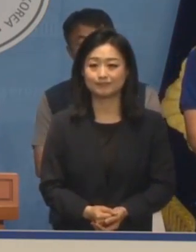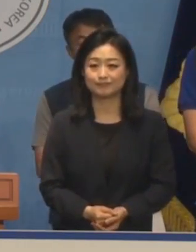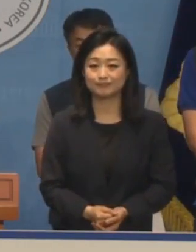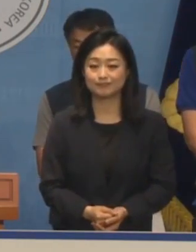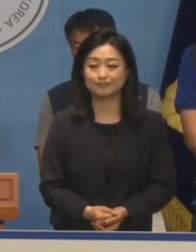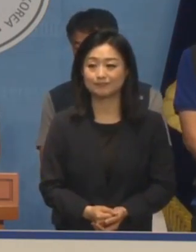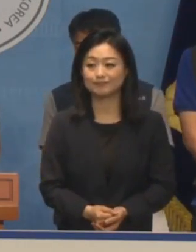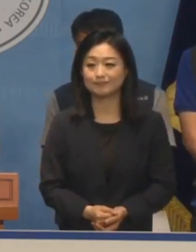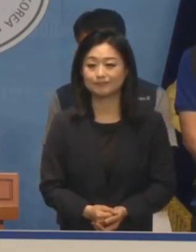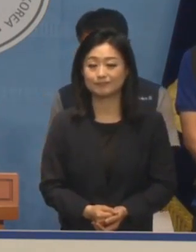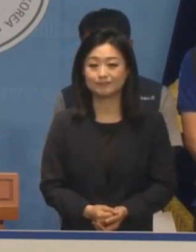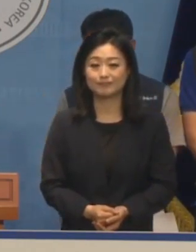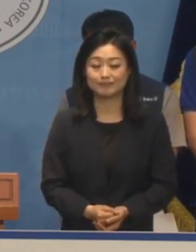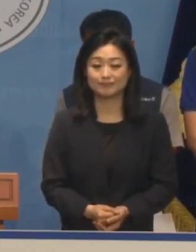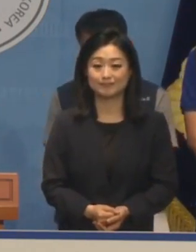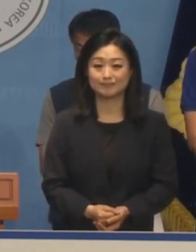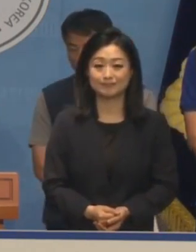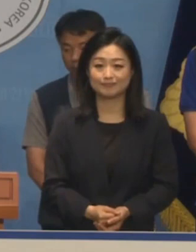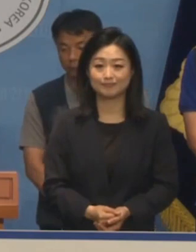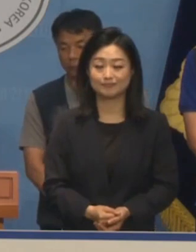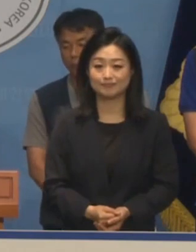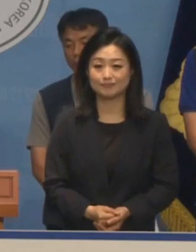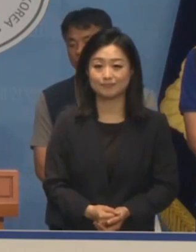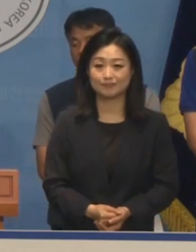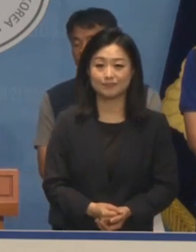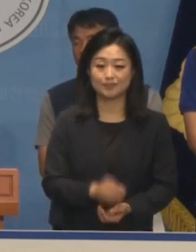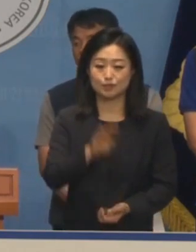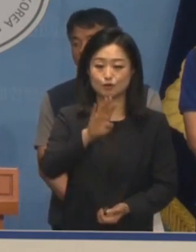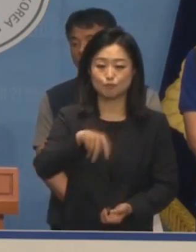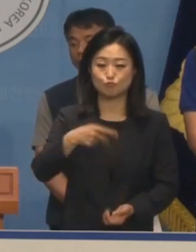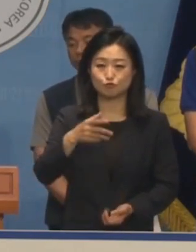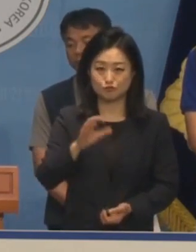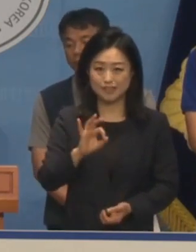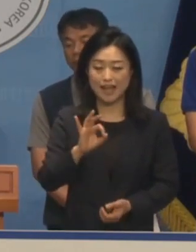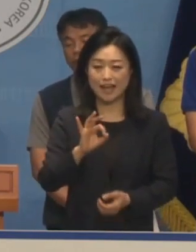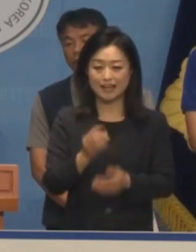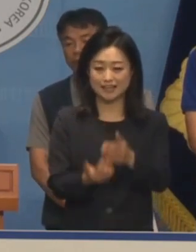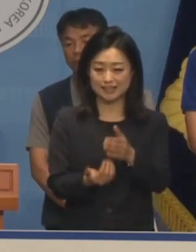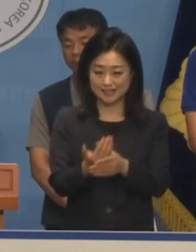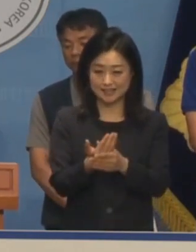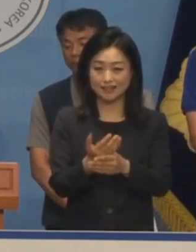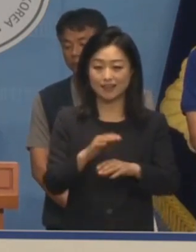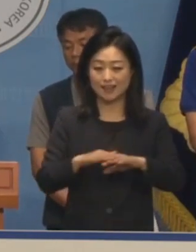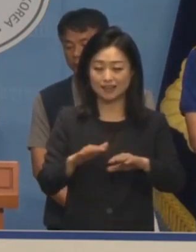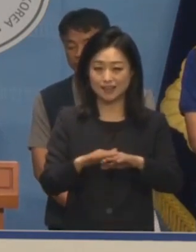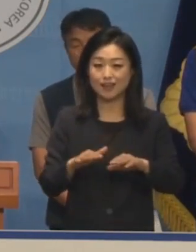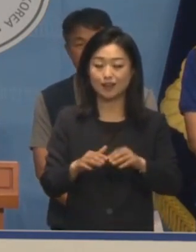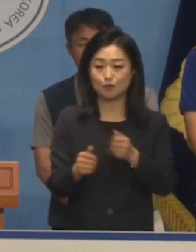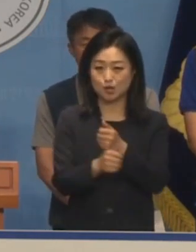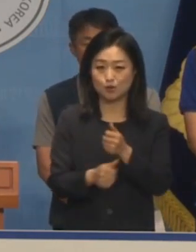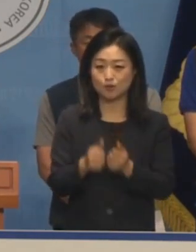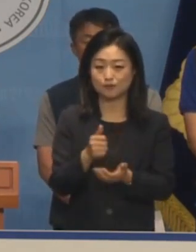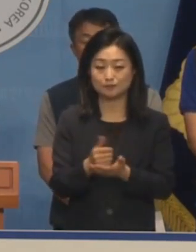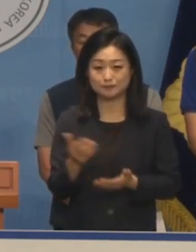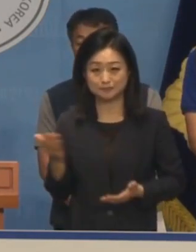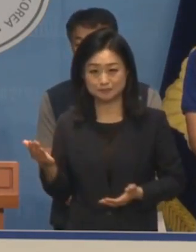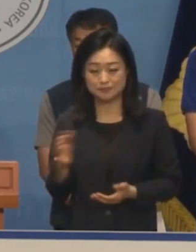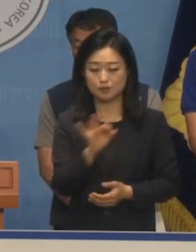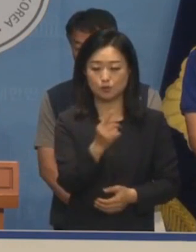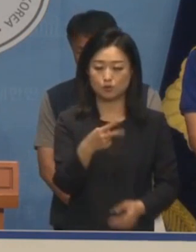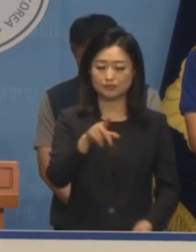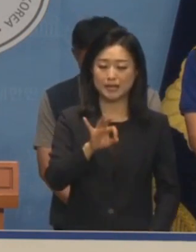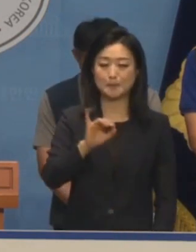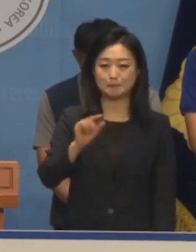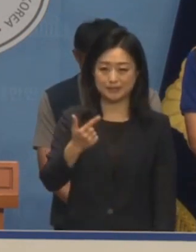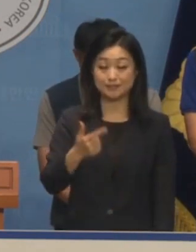듣겠습니다네 방금 소개받은 어 부당인사 대책위원회 위원장 오상민 있니다 어 앞서